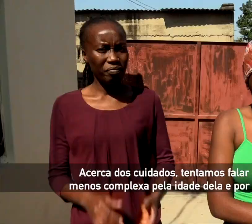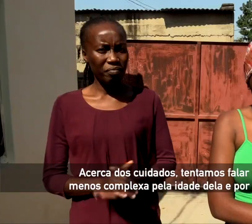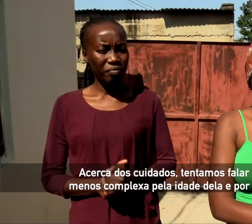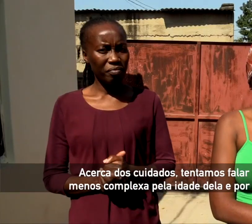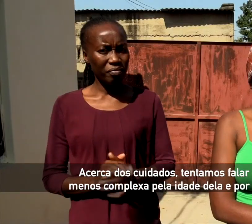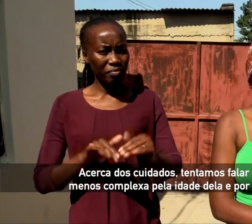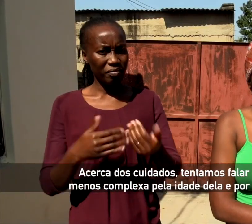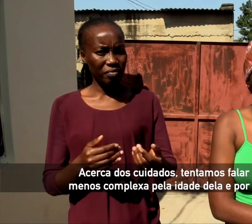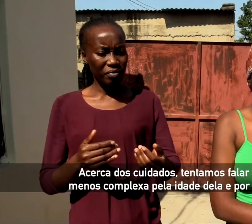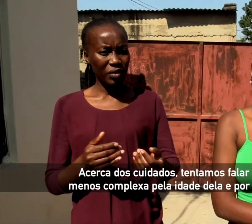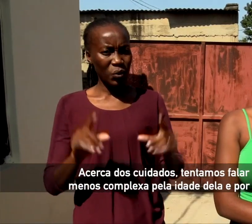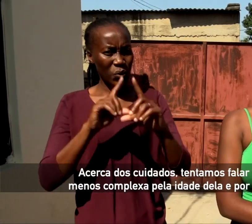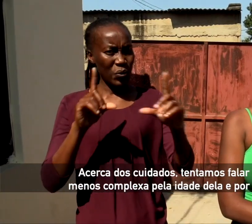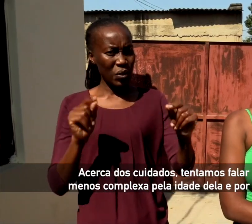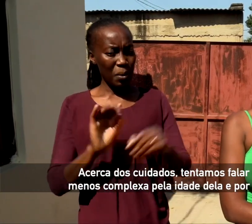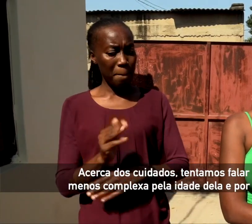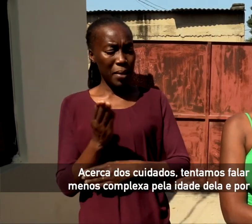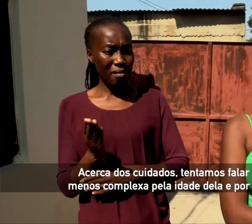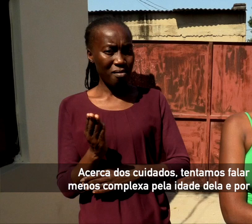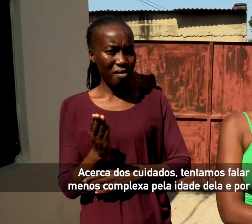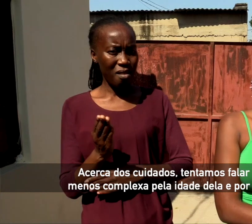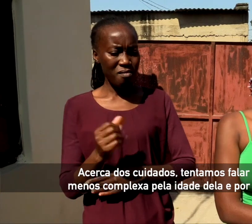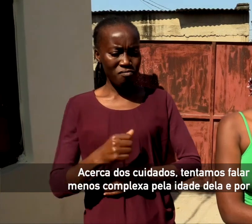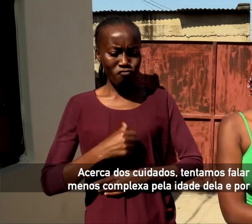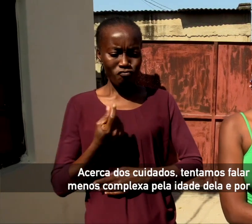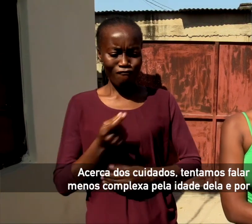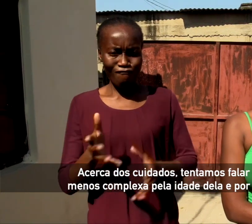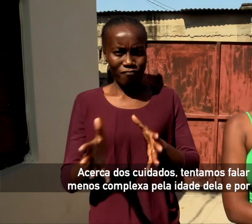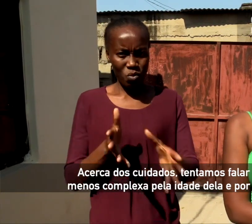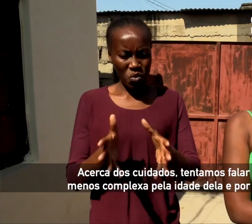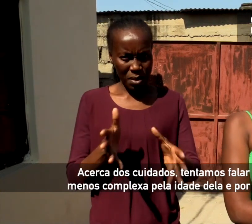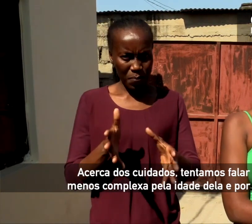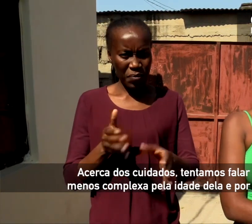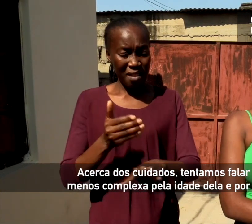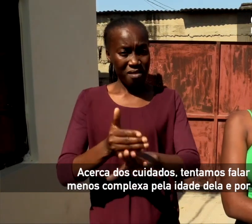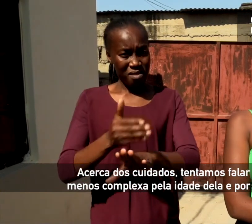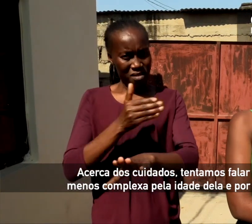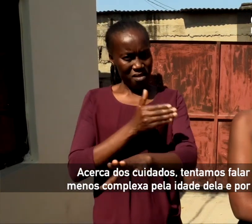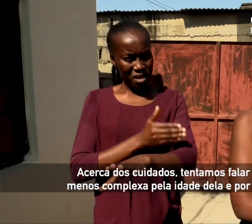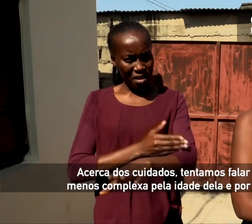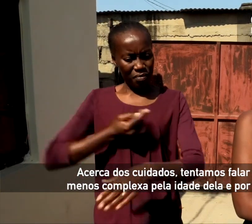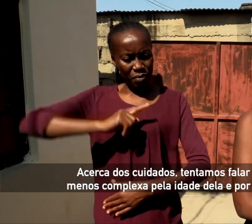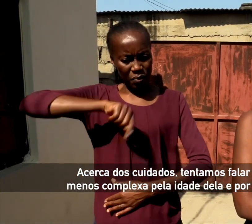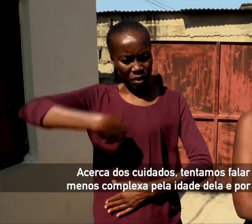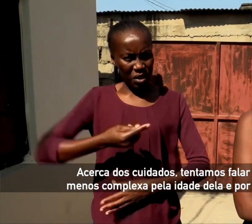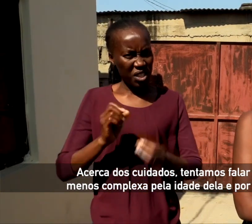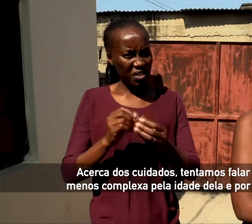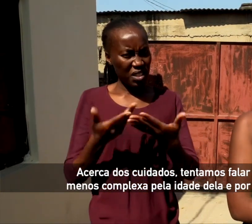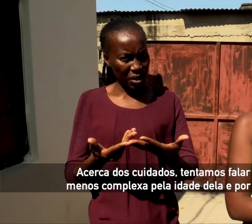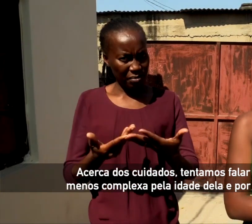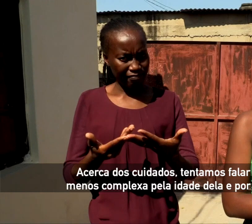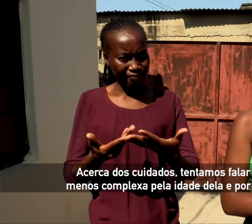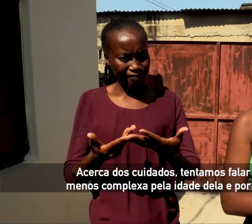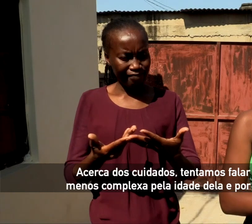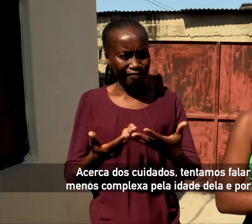Acerca dos cuidados do princípio, nós temos o cuidado de falar de uma forma